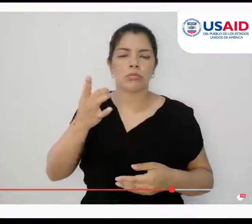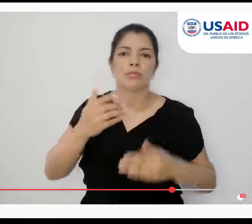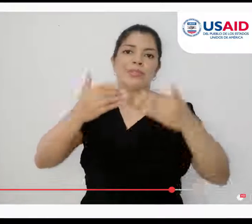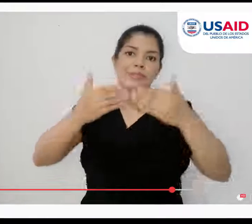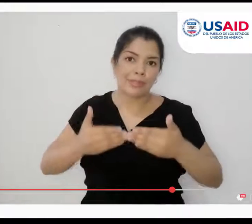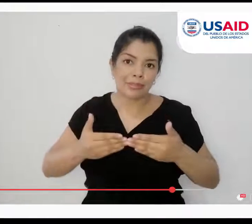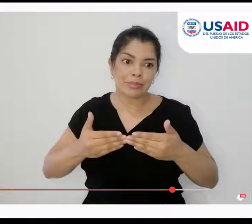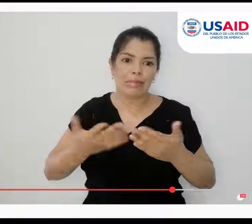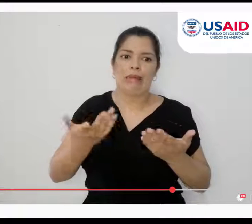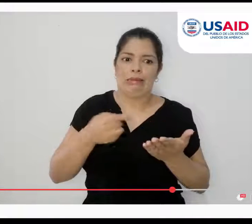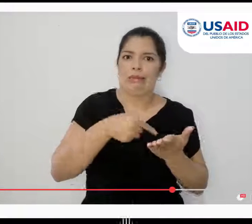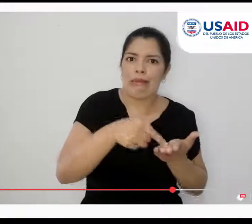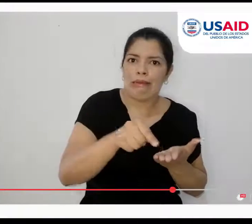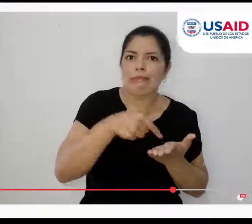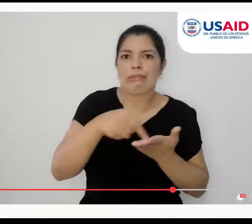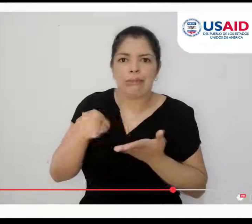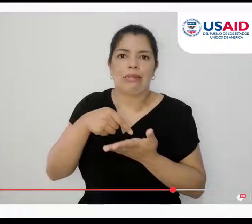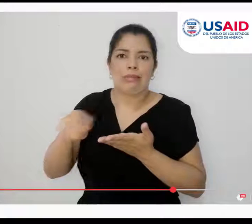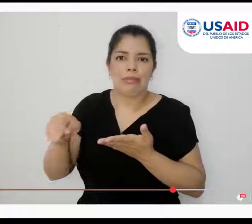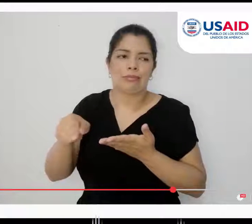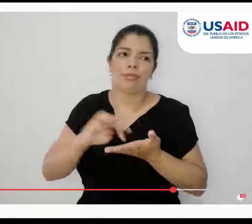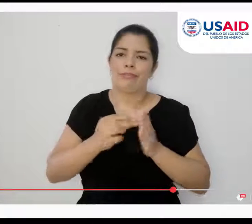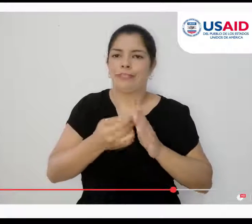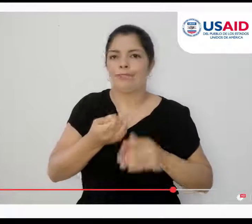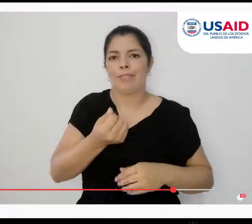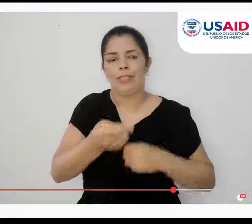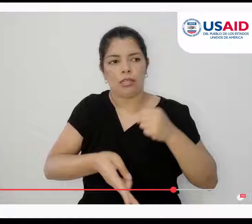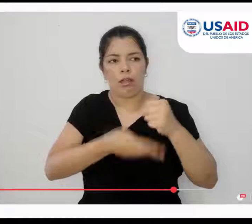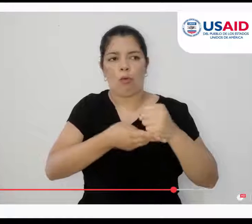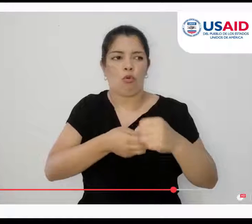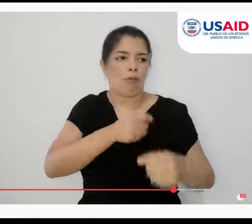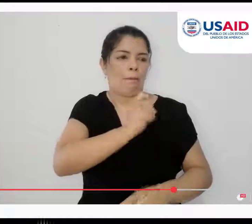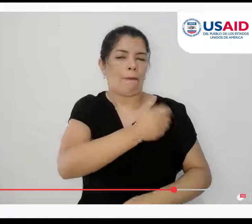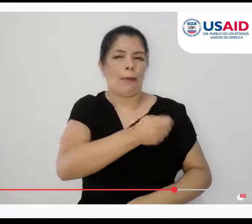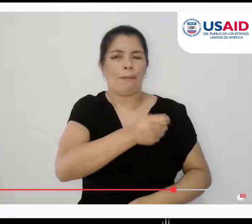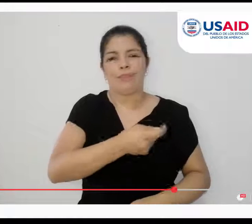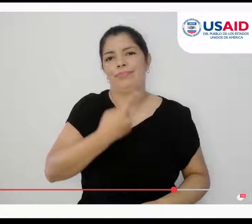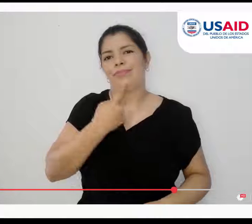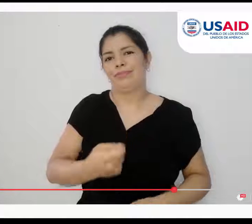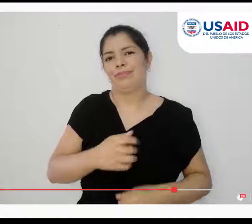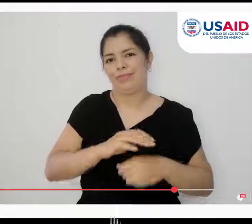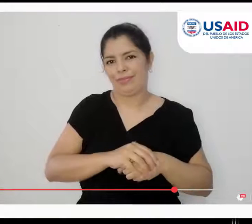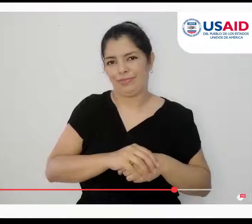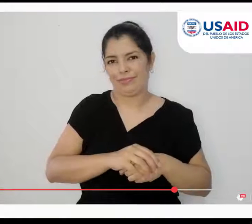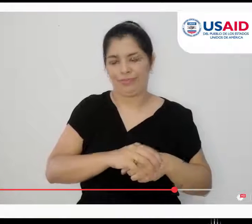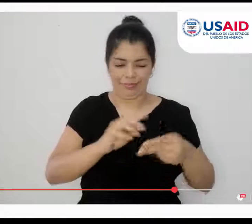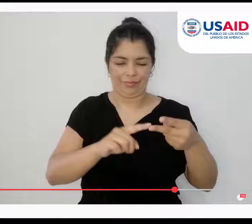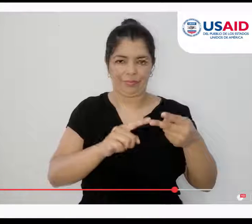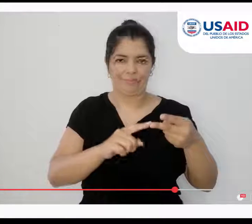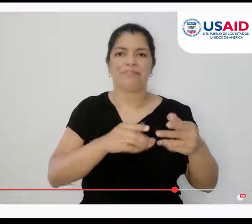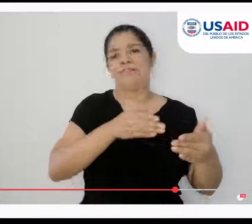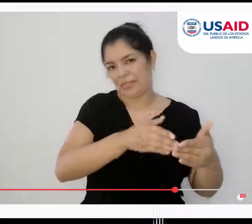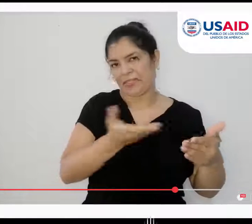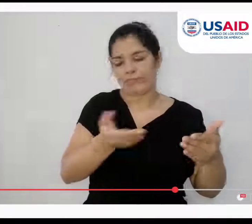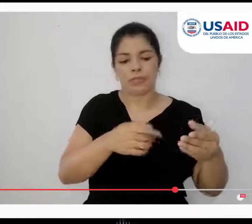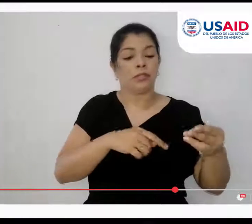empobrecemos de tantas cosas que hay que cubrir cuando se tiene alguna discapacidad. A las viviendas, ¿cierto? Y otras barreras es